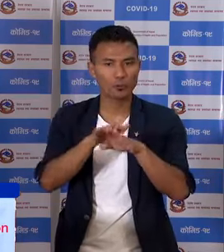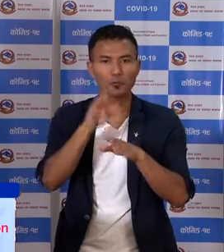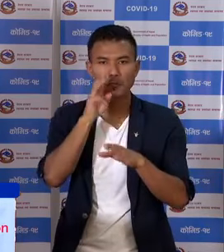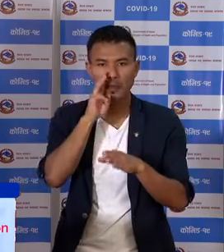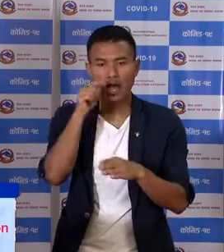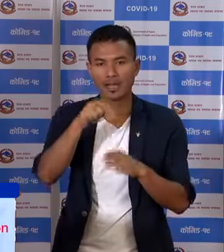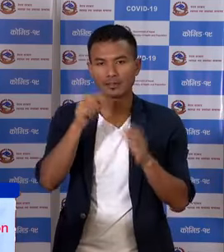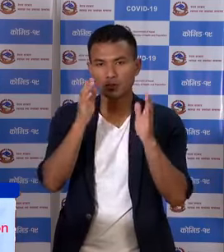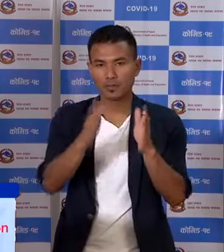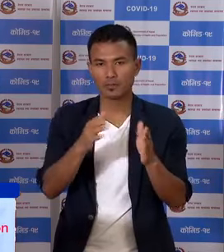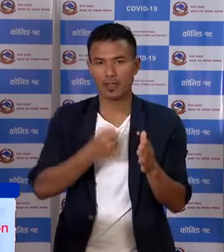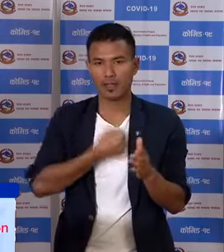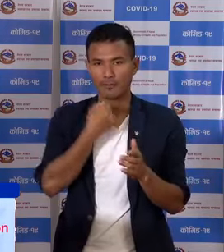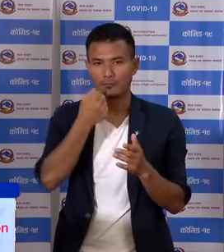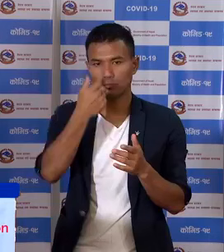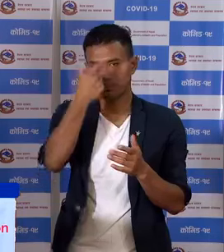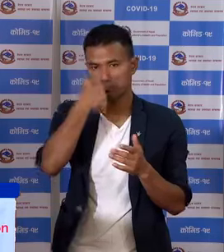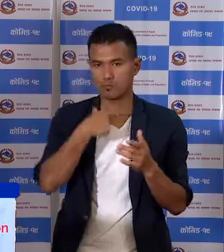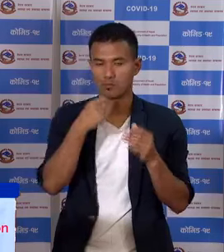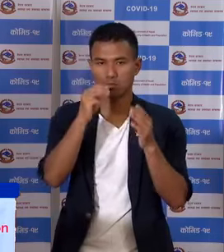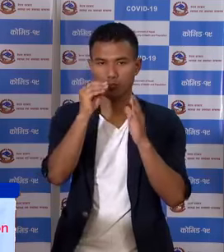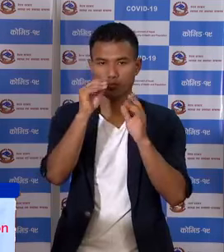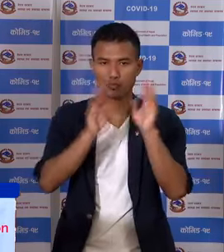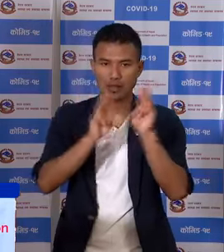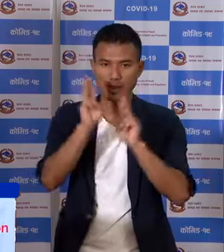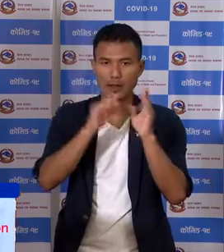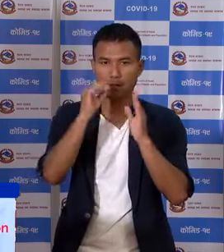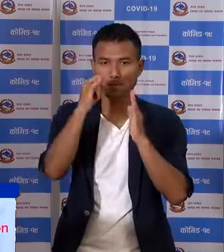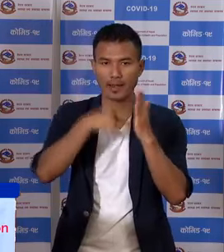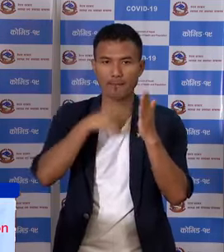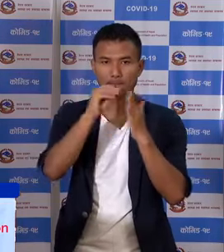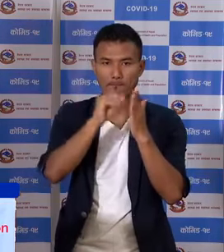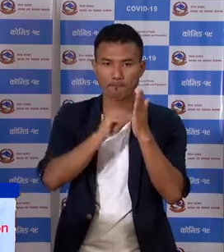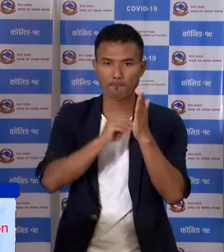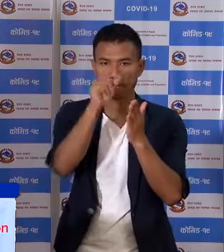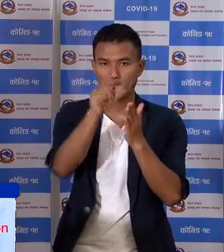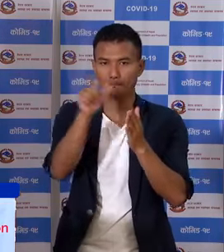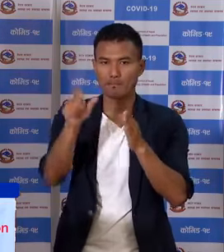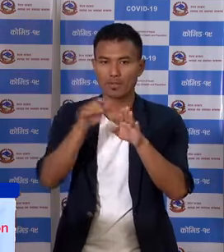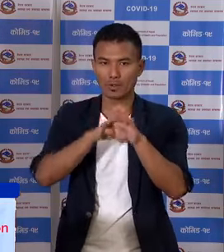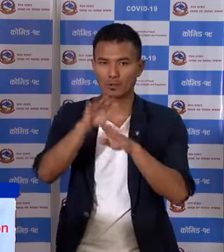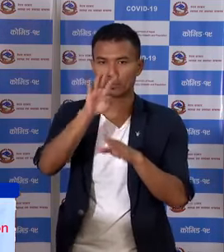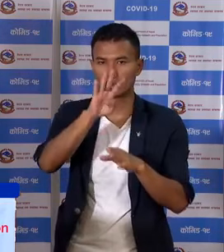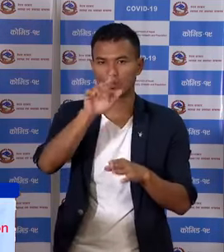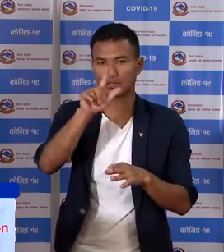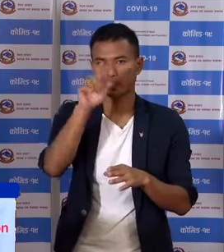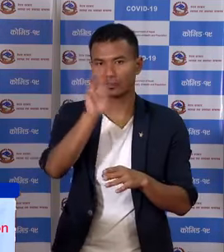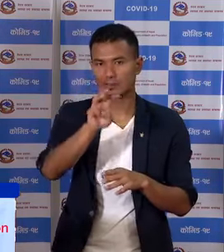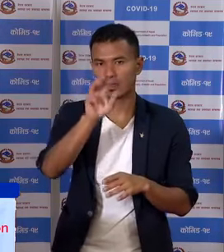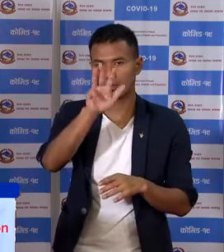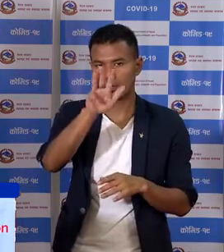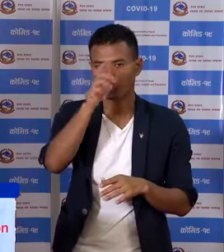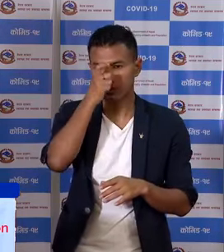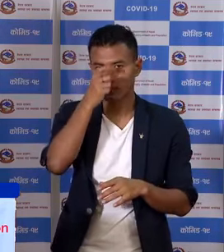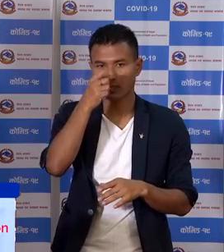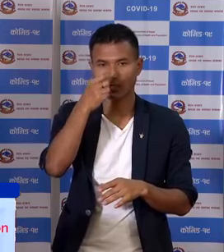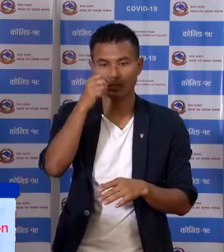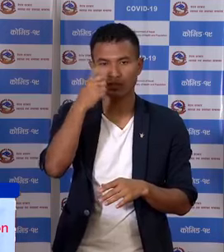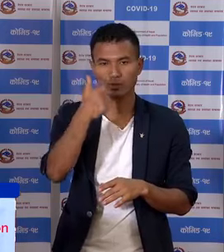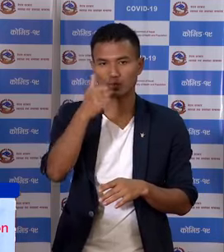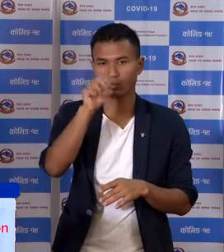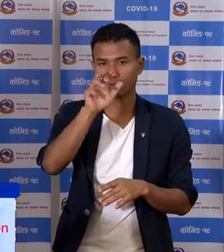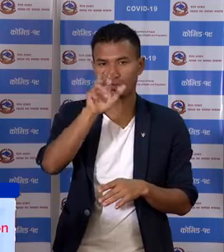आज सम्मा आफनो सो मुल्यांकन फाराम भर्ने बेक्तियर को संख्या सर्चाली सजार नौशाए उन्साहत्तरी